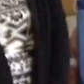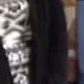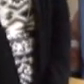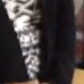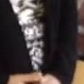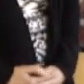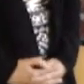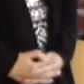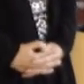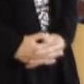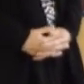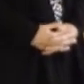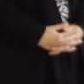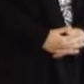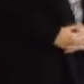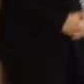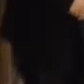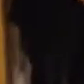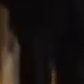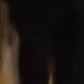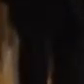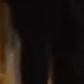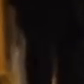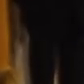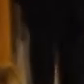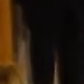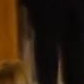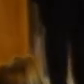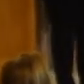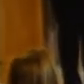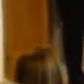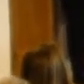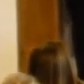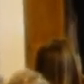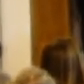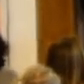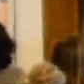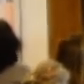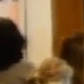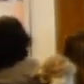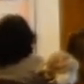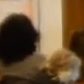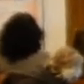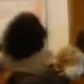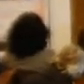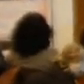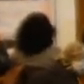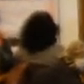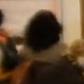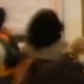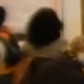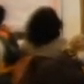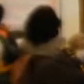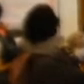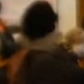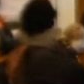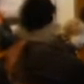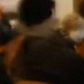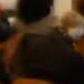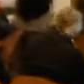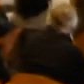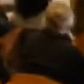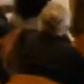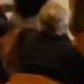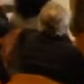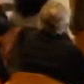de investigación, de extensión y de docencia. Cómo de pasar de tener los catálogos, ¿se